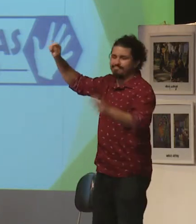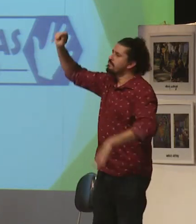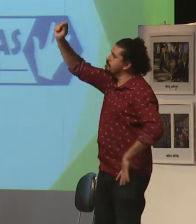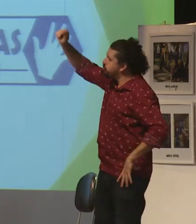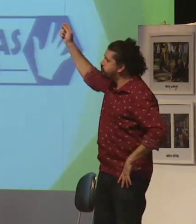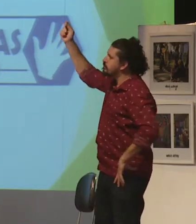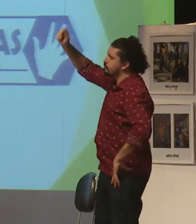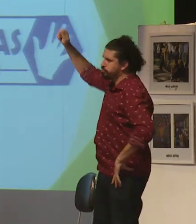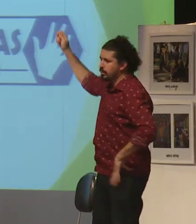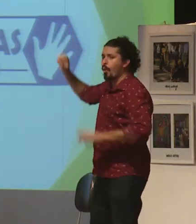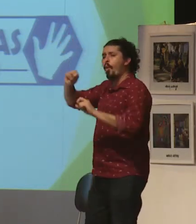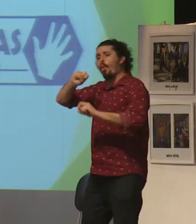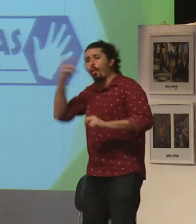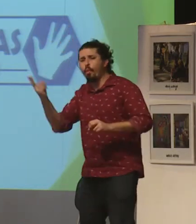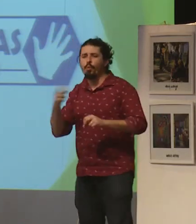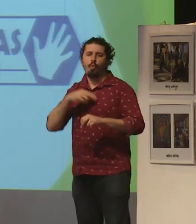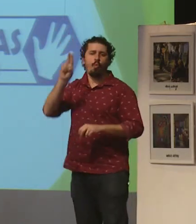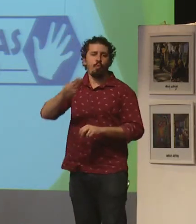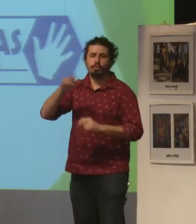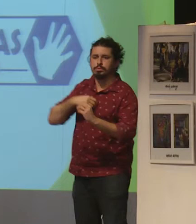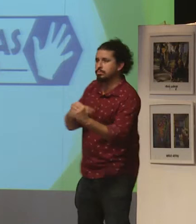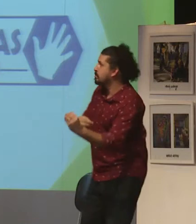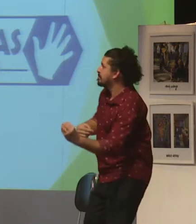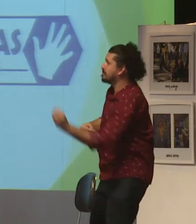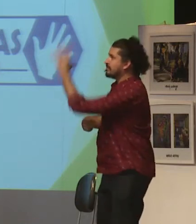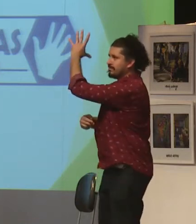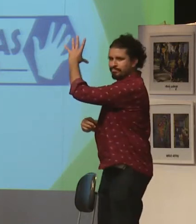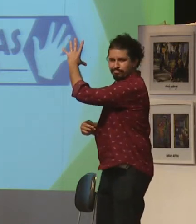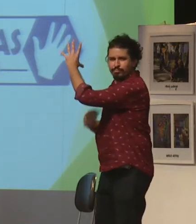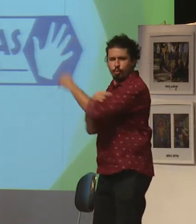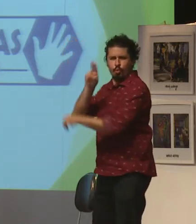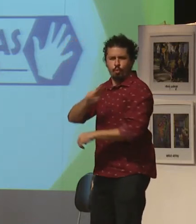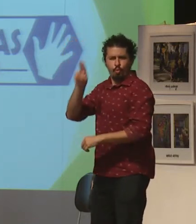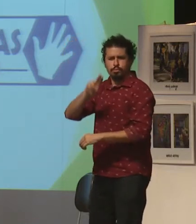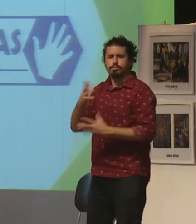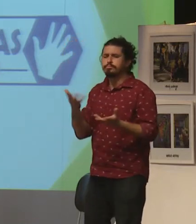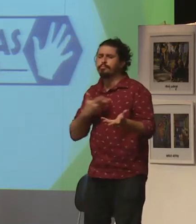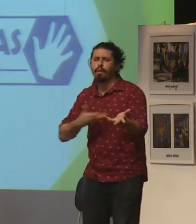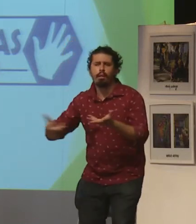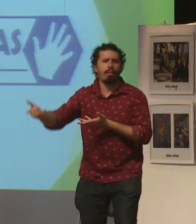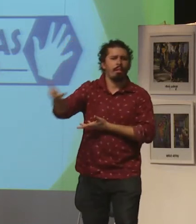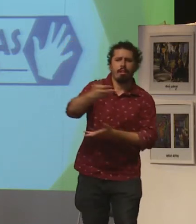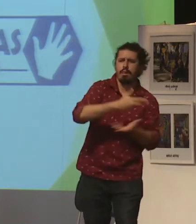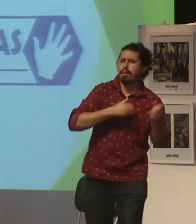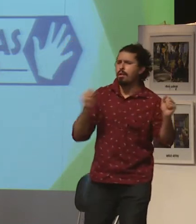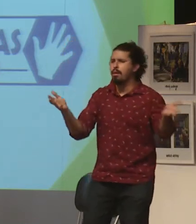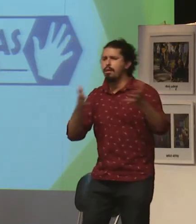tinha o quadro, eu preenchia, escrevia algumas coisas no quadro, ou usava uma projeção também, e ia falando com